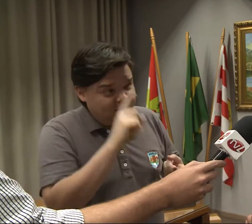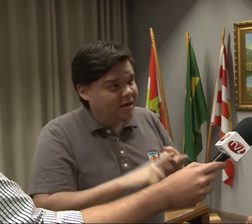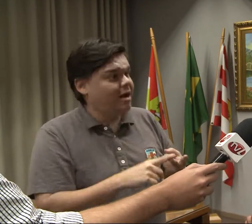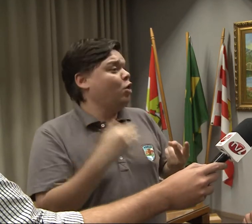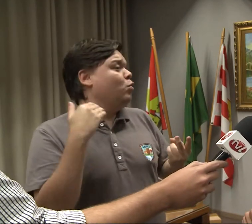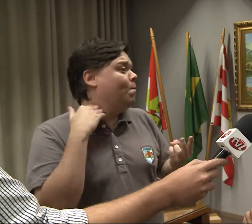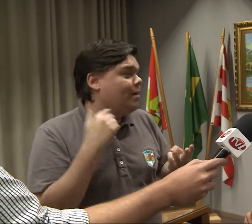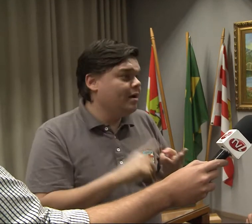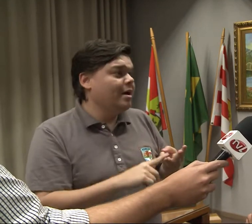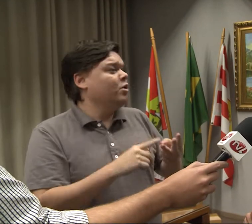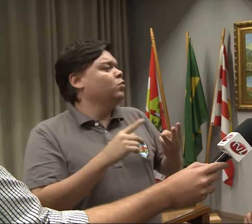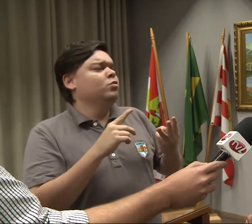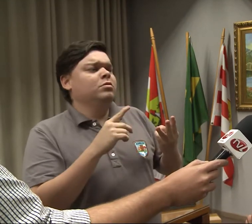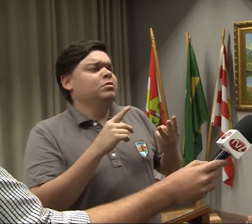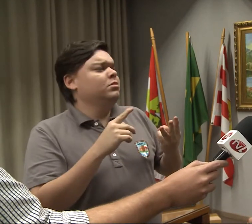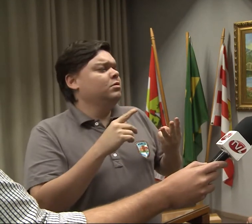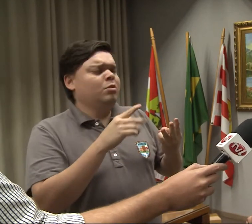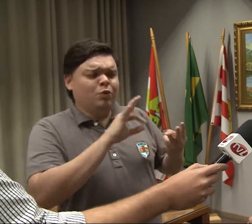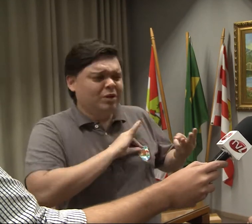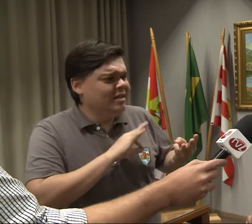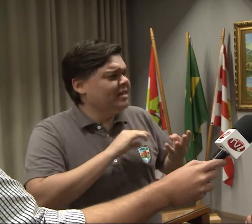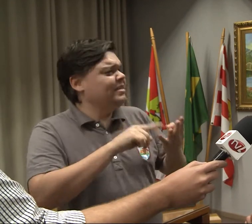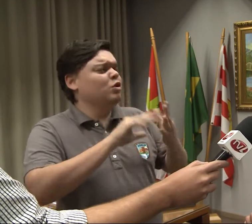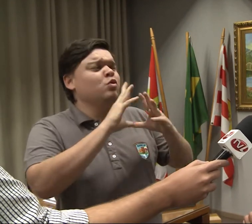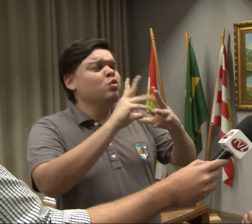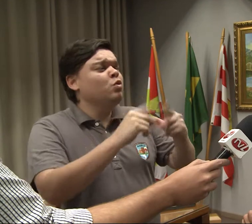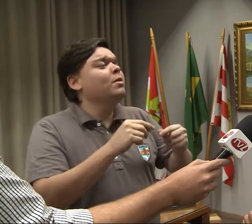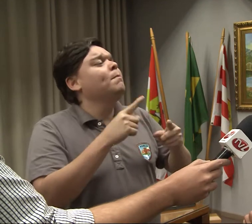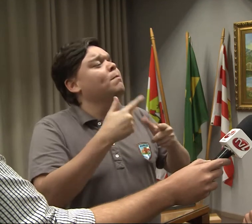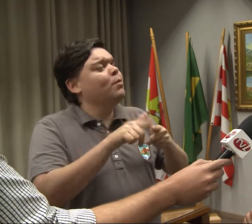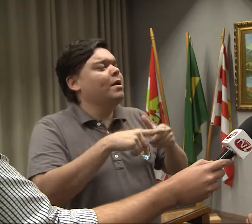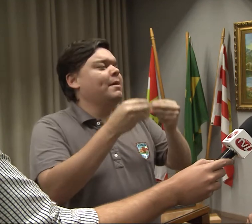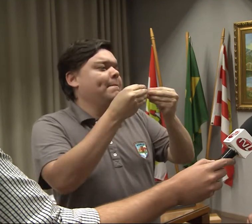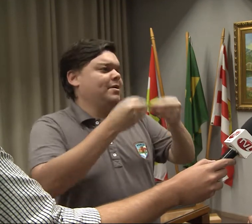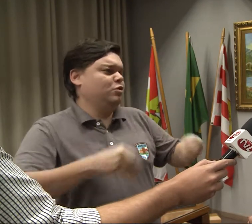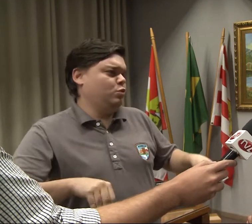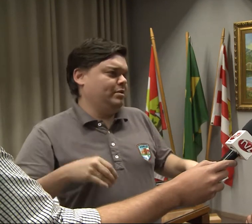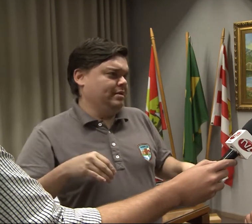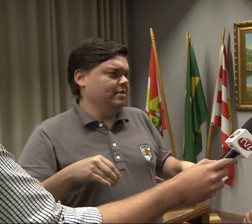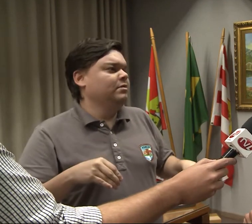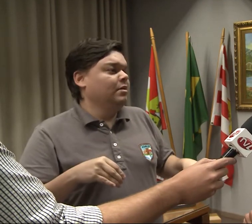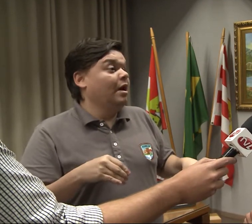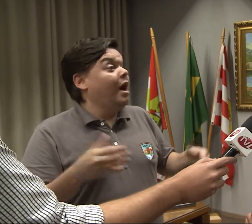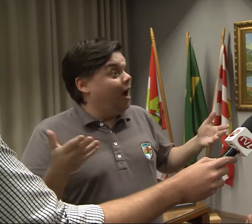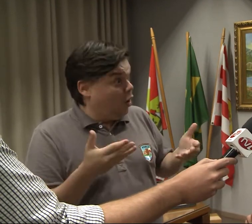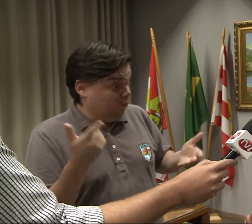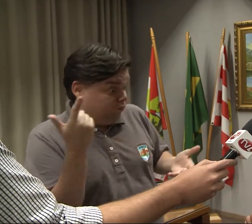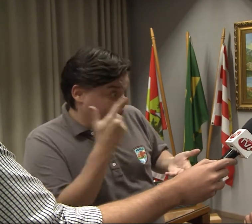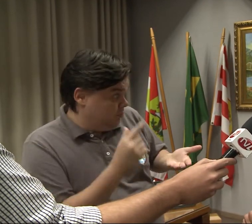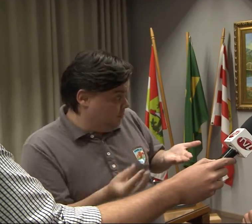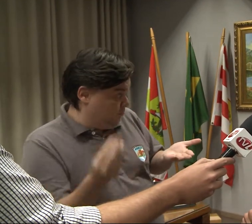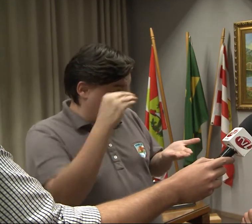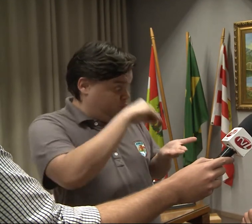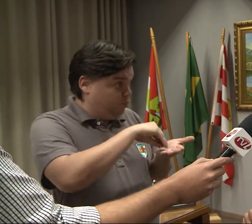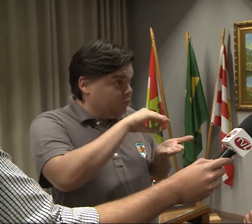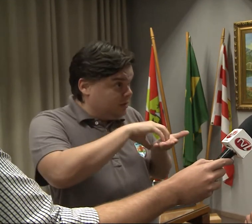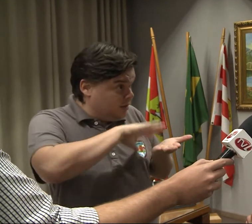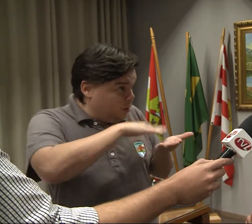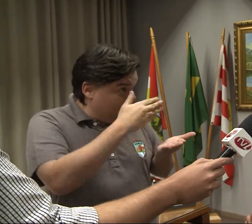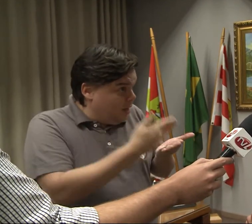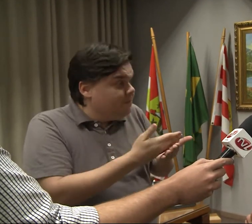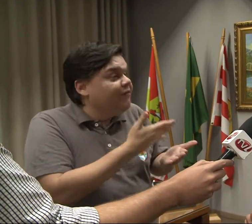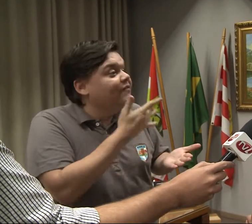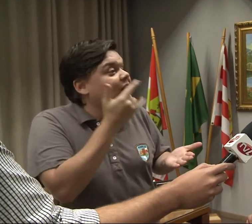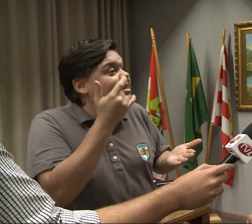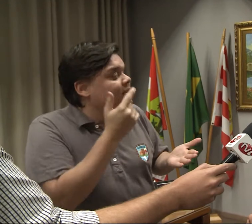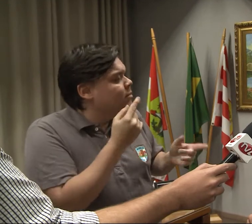veem um impedimento em algum lugar, seja em um banco ou um hospital, vários lugares, eles se sentem prejudicados porque falta